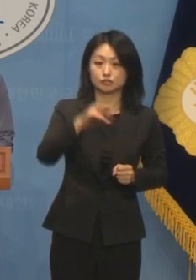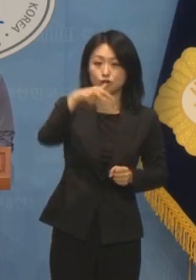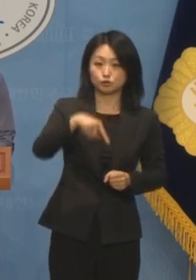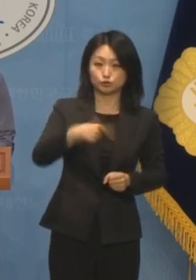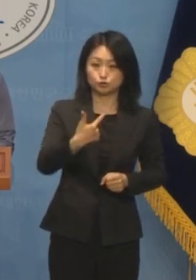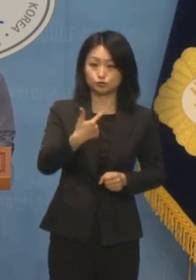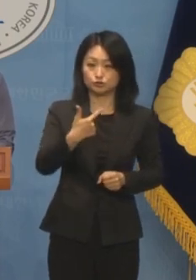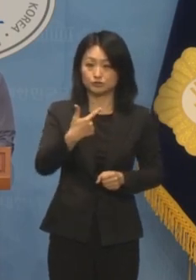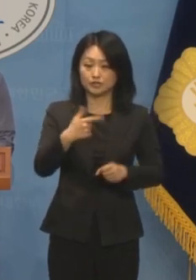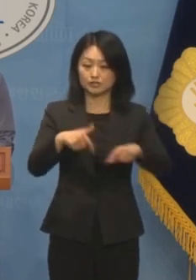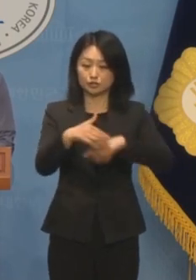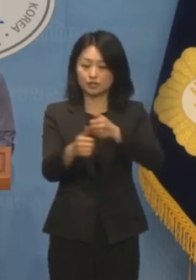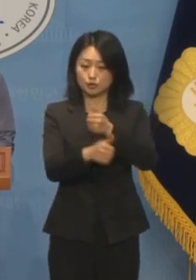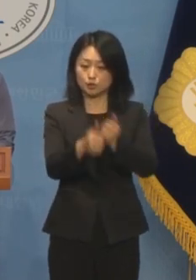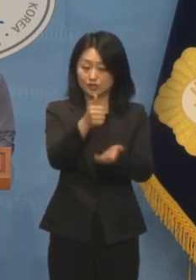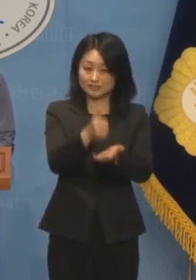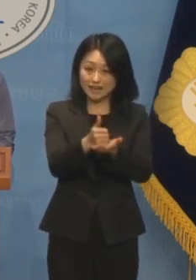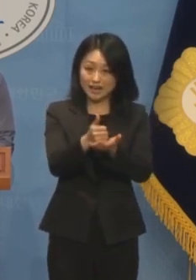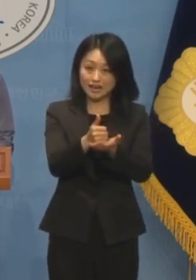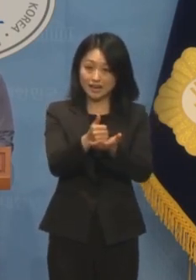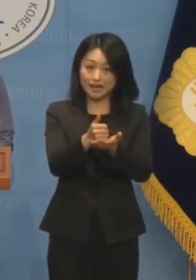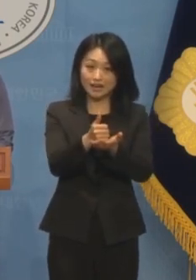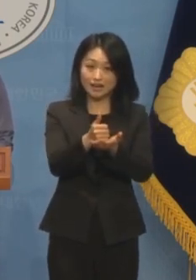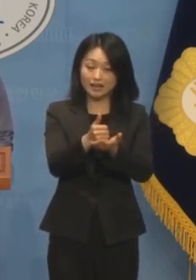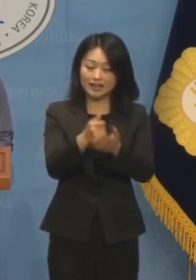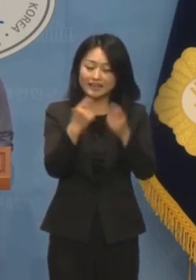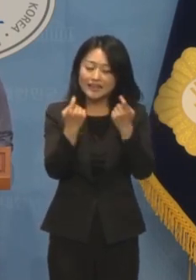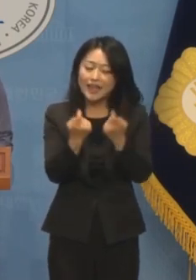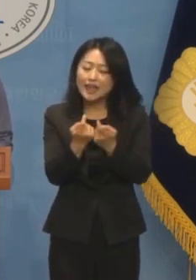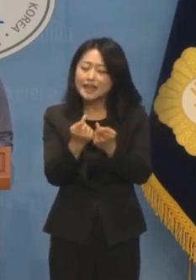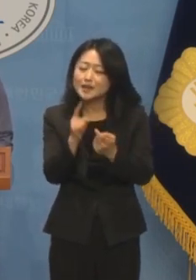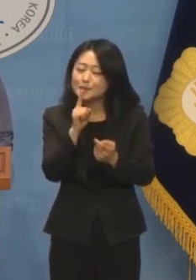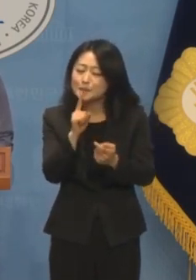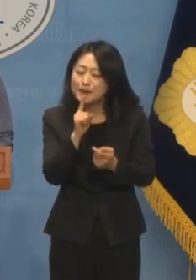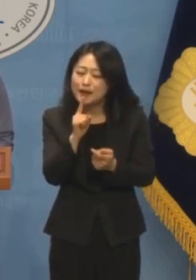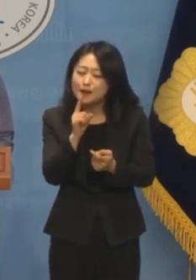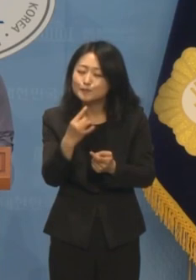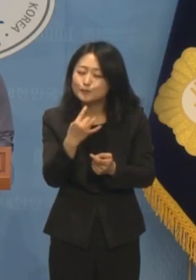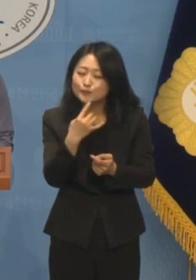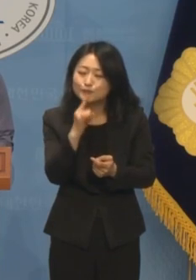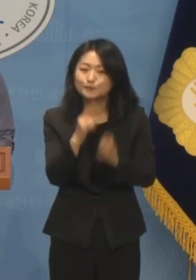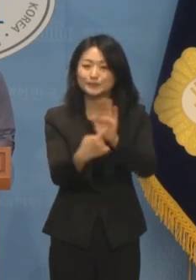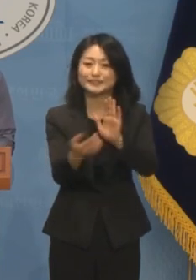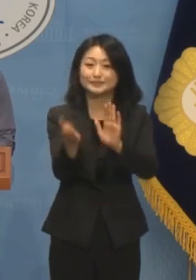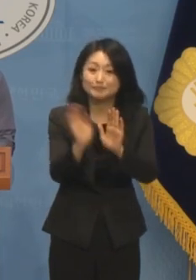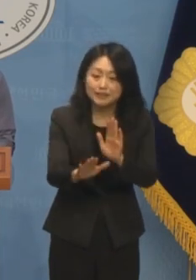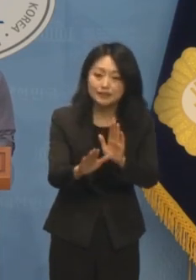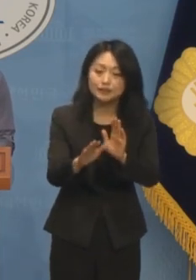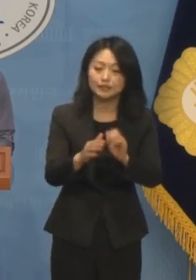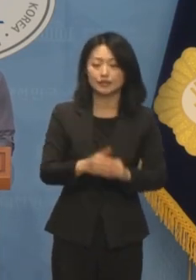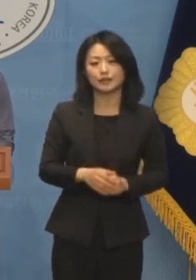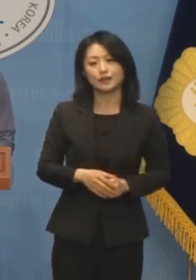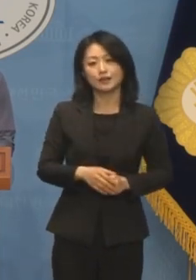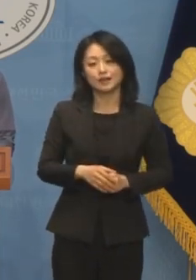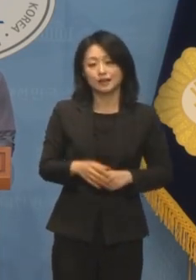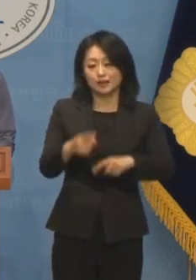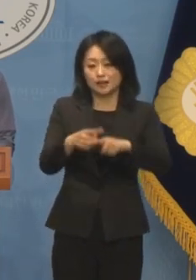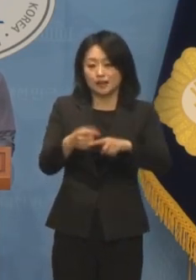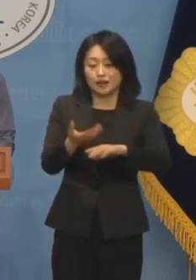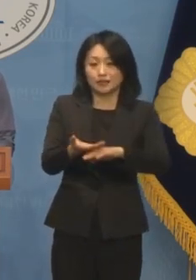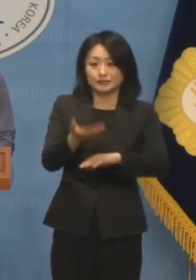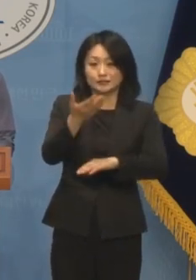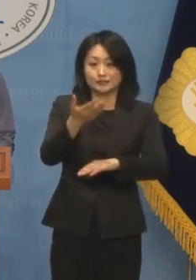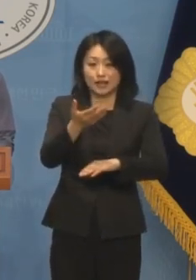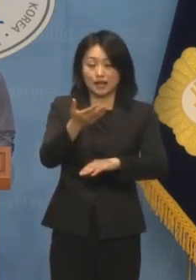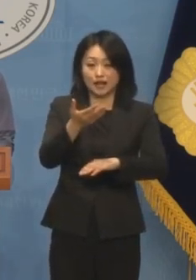의장이 개인 발언으로 확대 해석된 측면이 있다고 진화에는 나섰으나 과반을 훌쩍 넘는